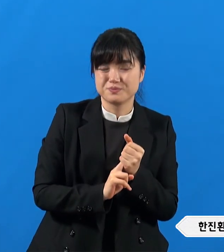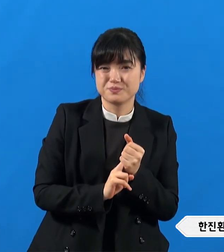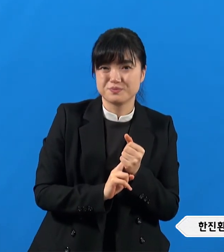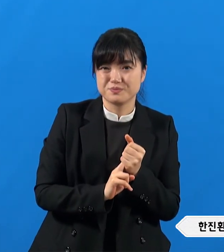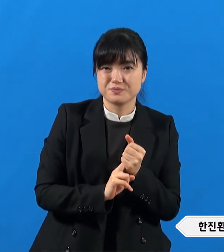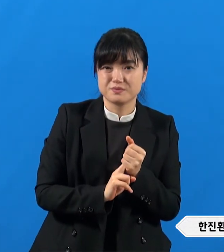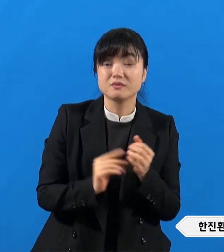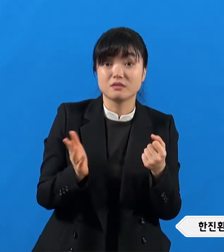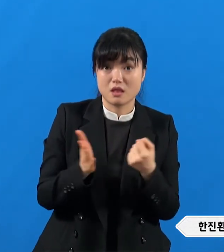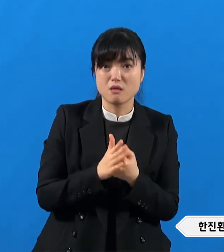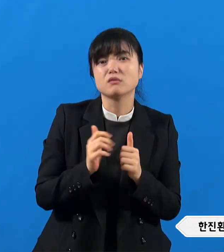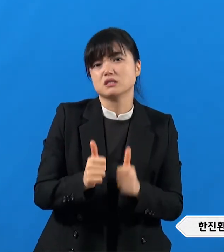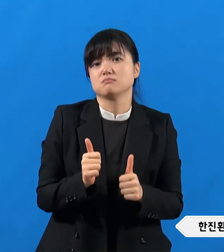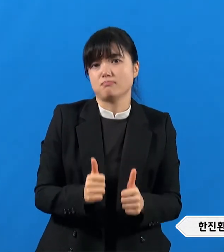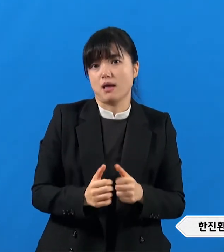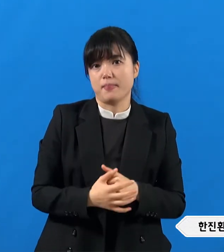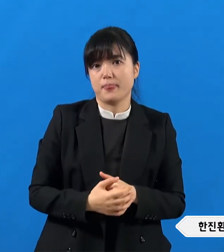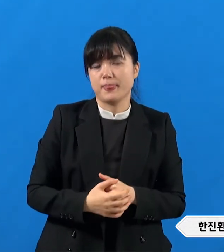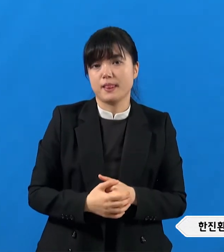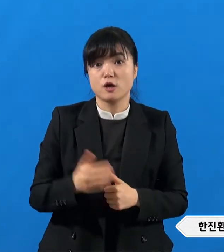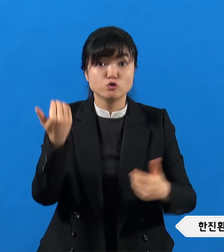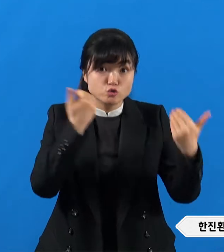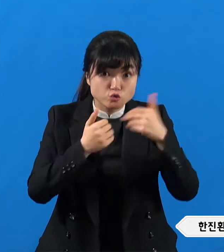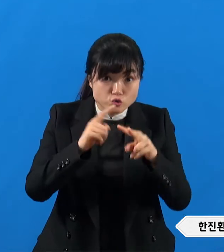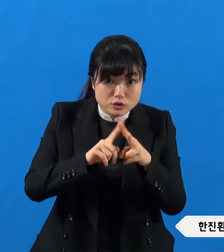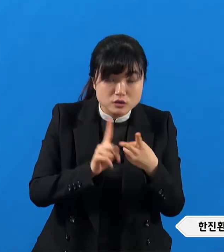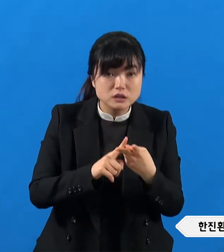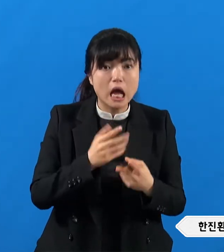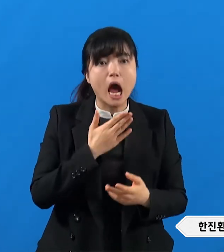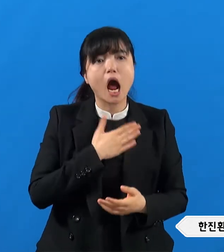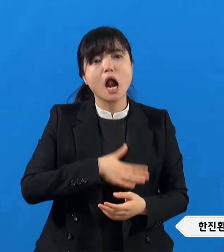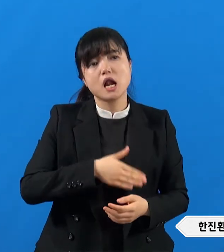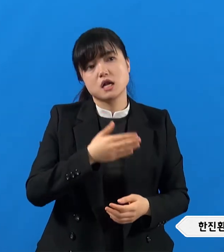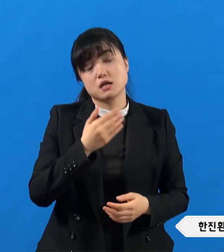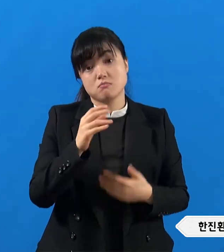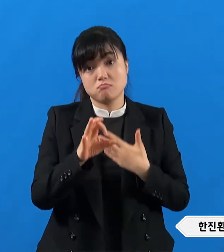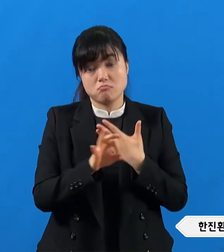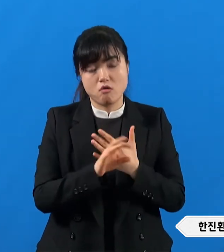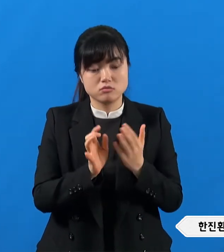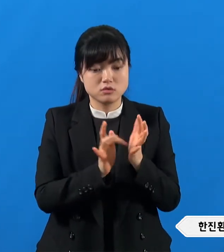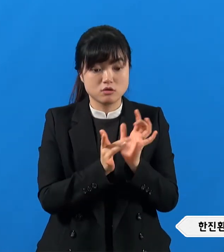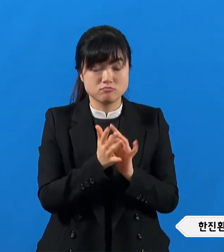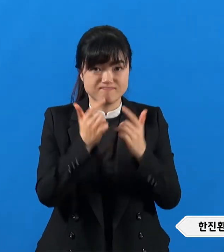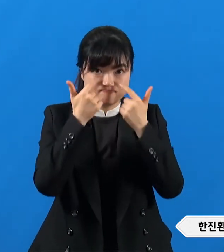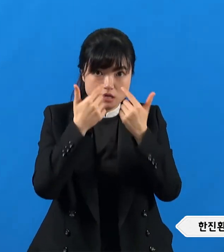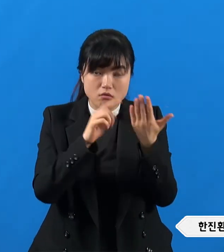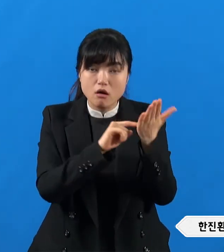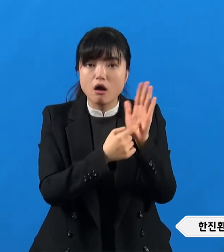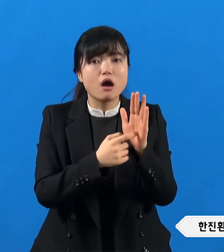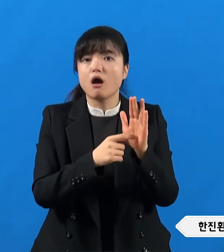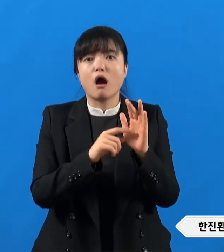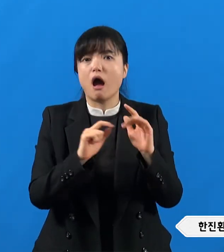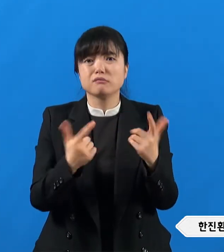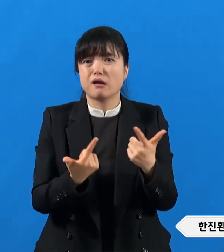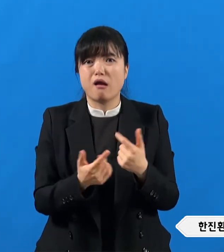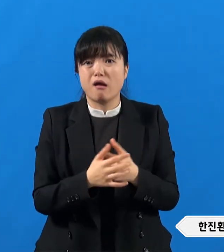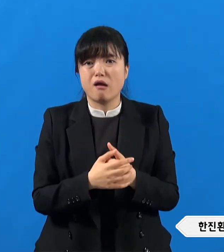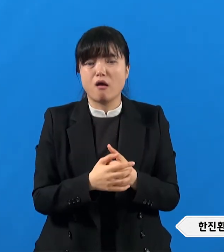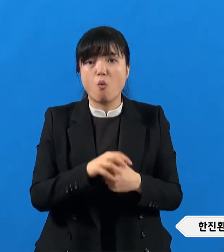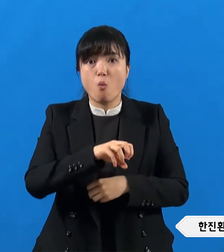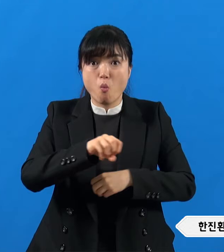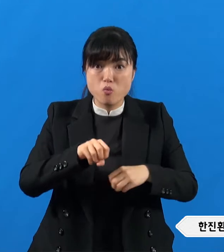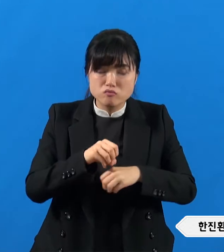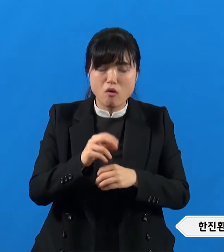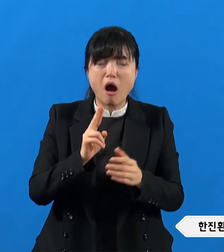심판이지요. 누구나 다 알 수 있도록 예수님이 드러나 계신 것이 아니라 예수님이